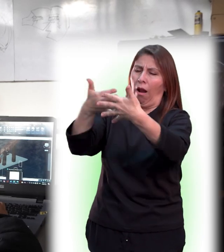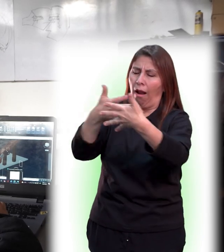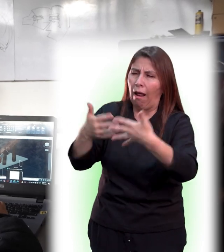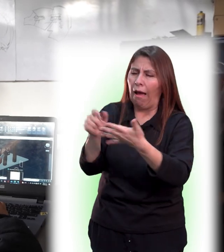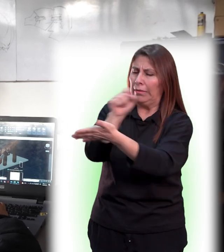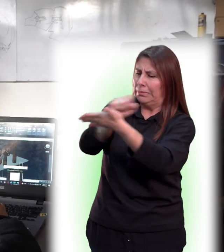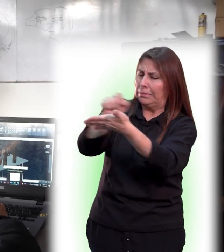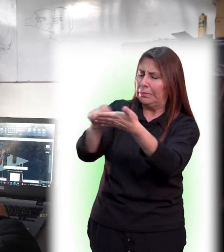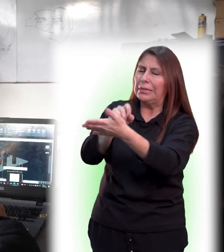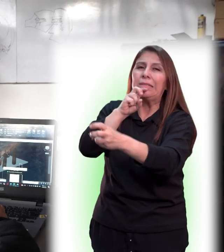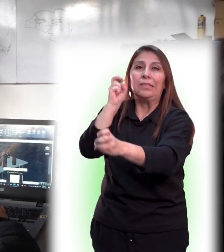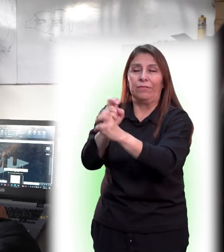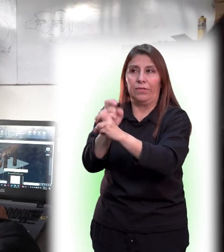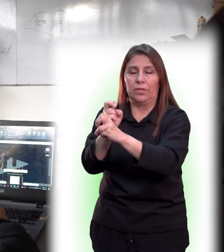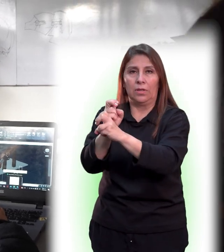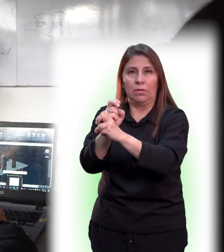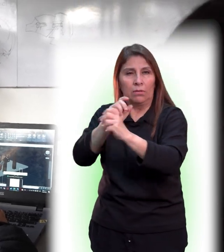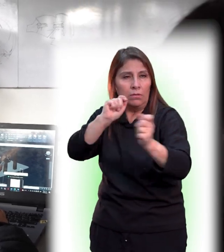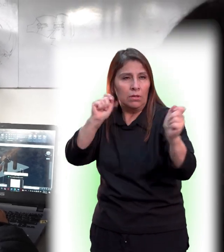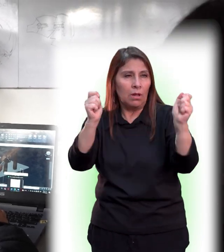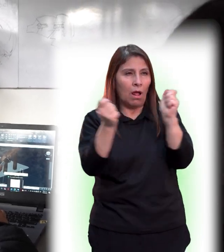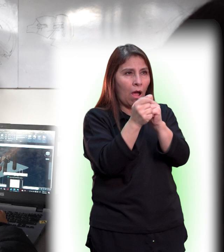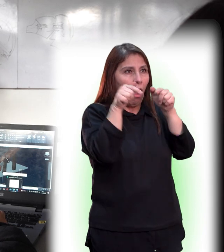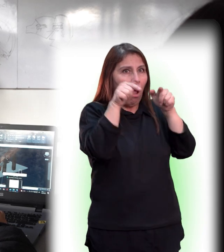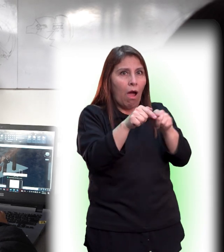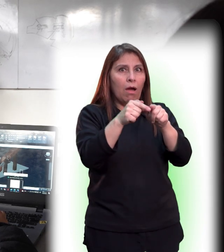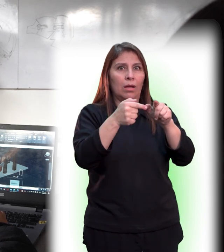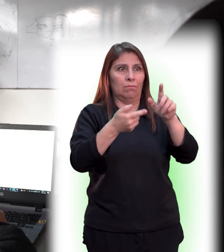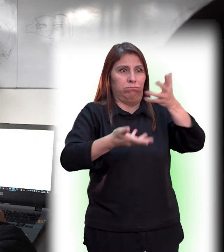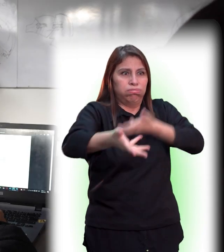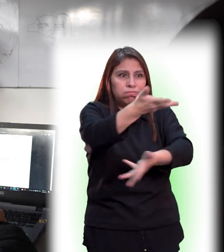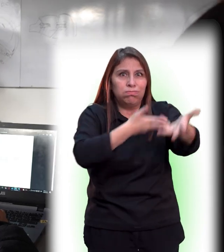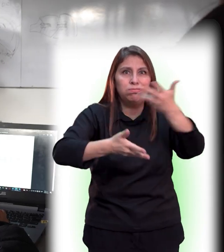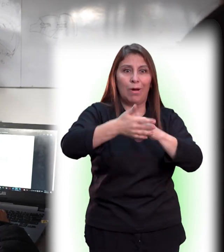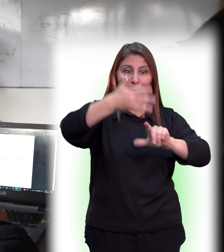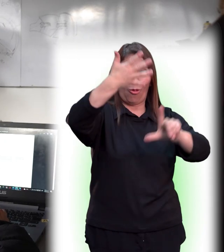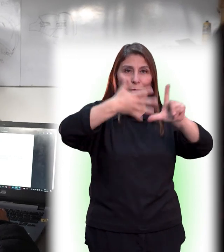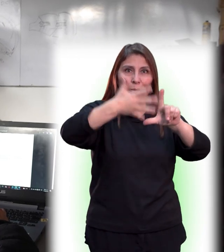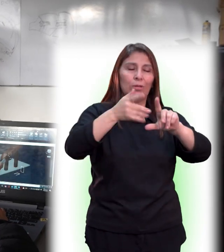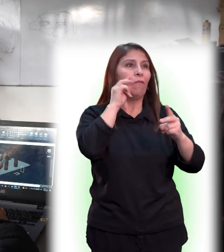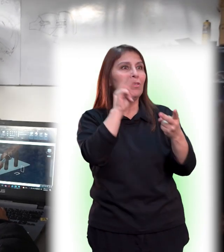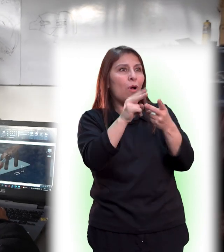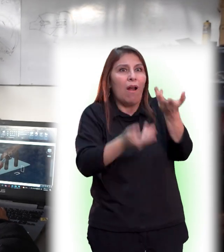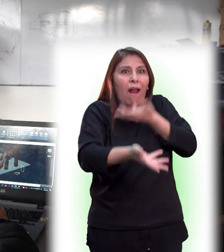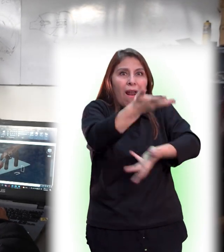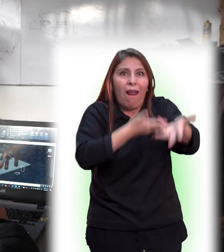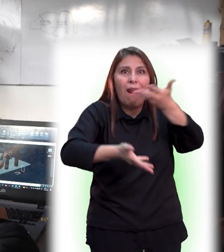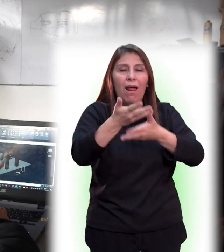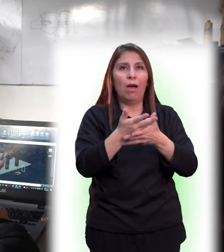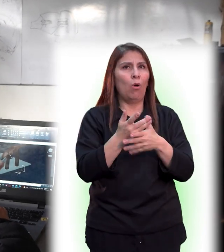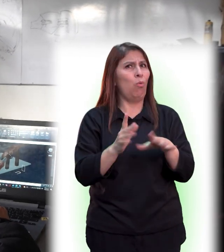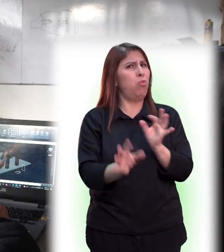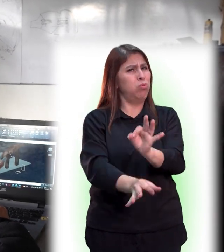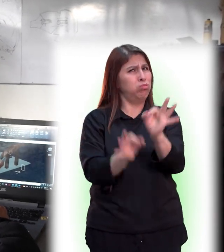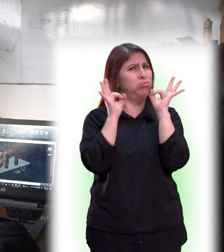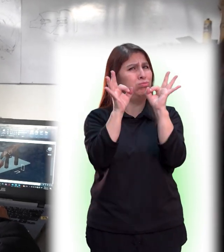a ellos interactuando con nosotros de esa forma me parece excelente y maravilloso.